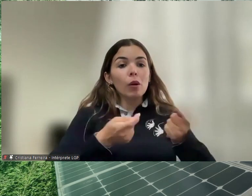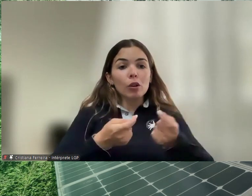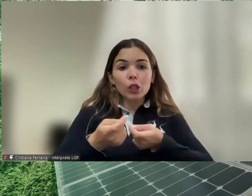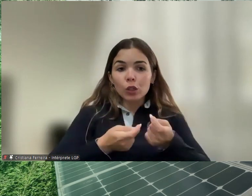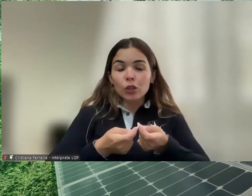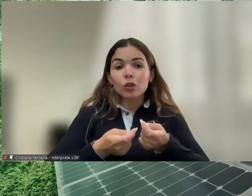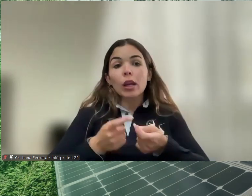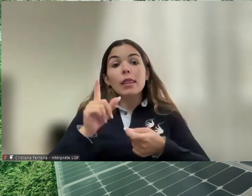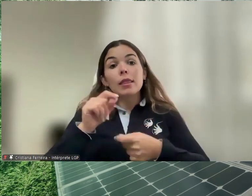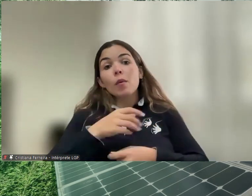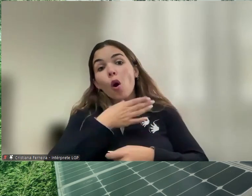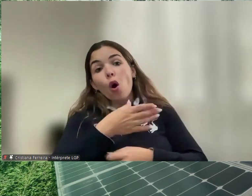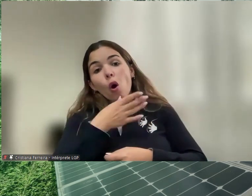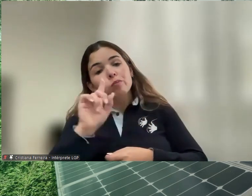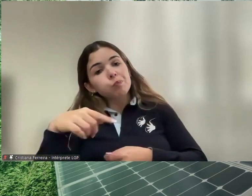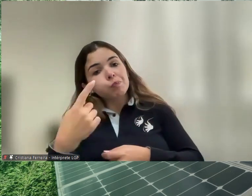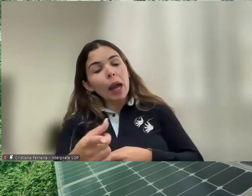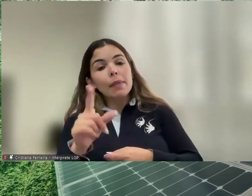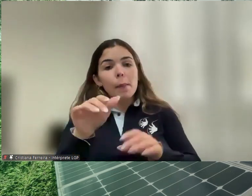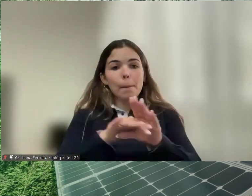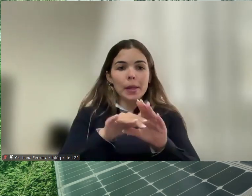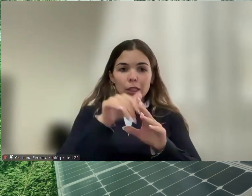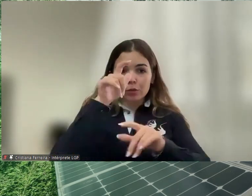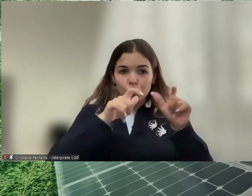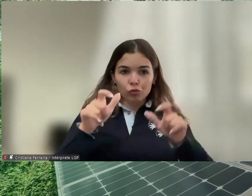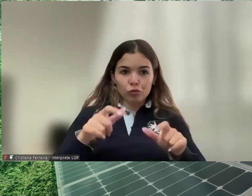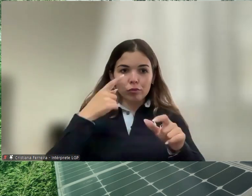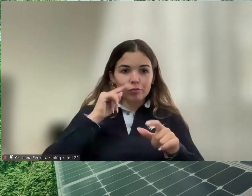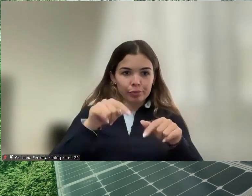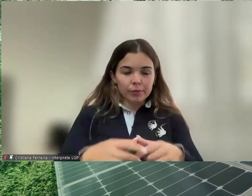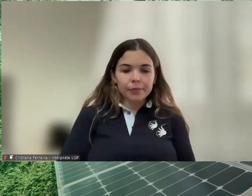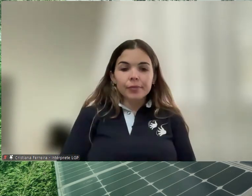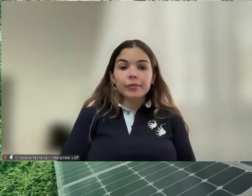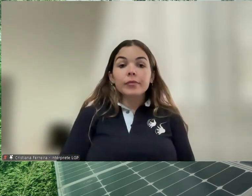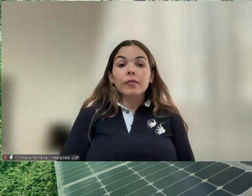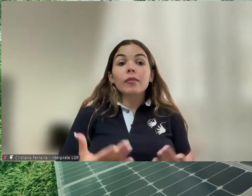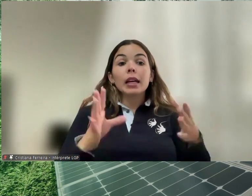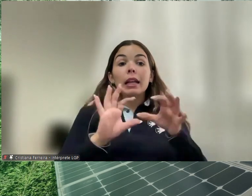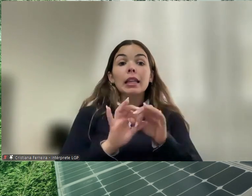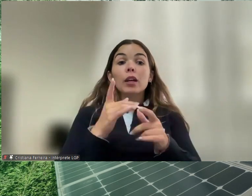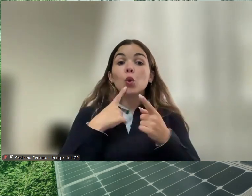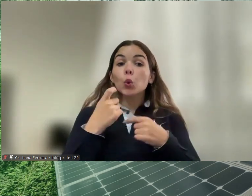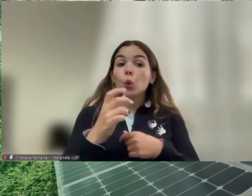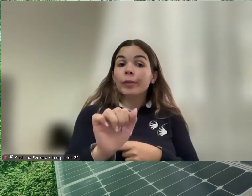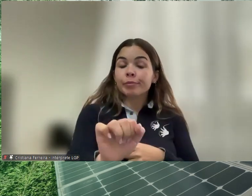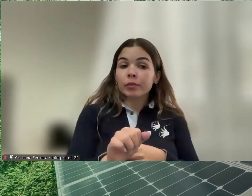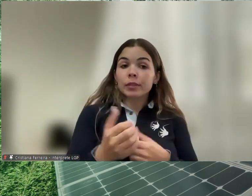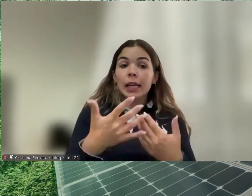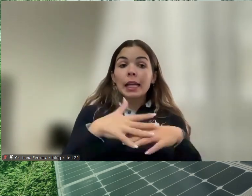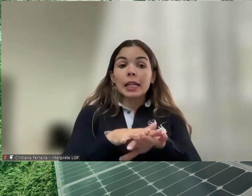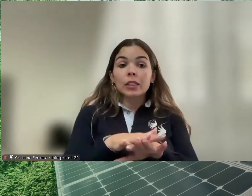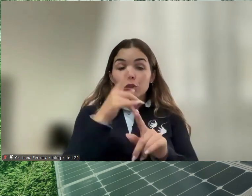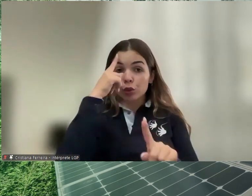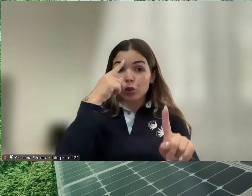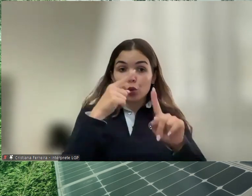restantes oradoras e os participantes neste webinar. Relativamente à sua questão, a integração dos